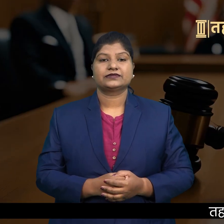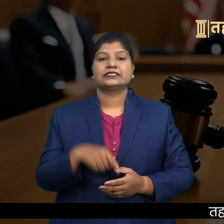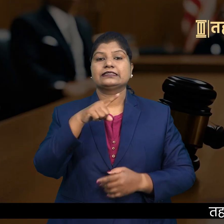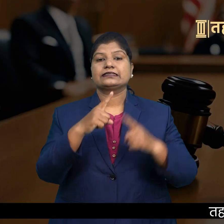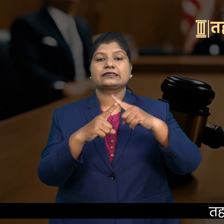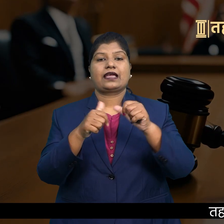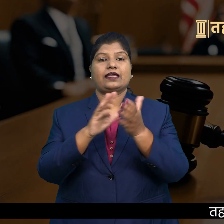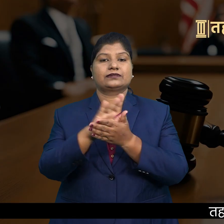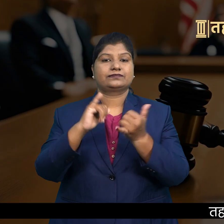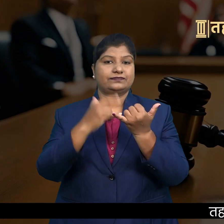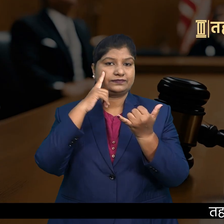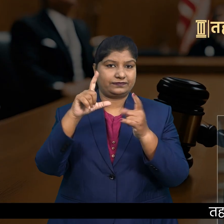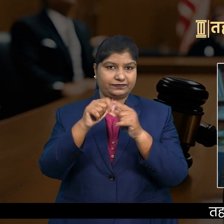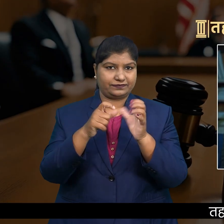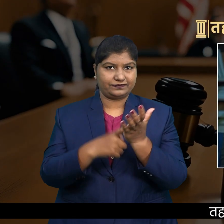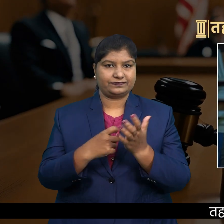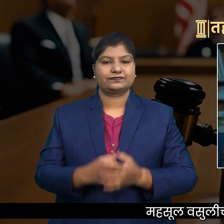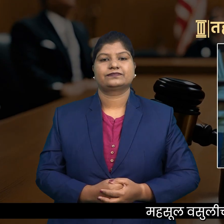तहसीलदार